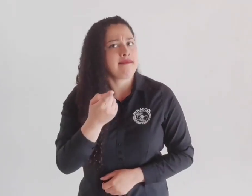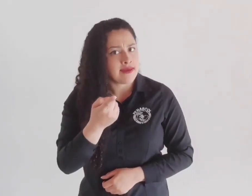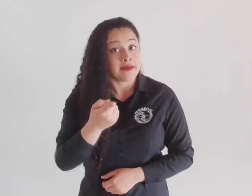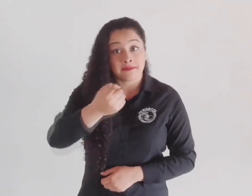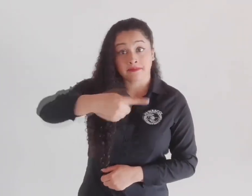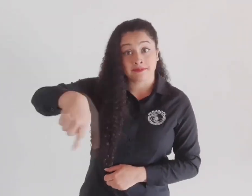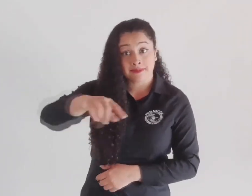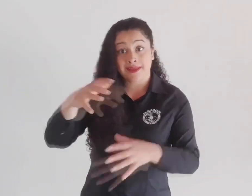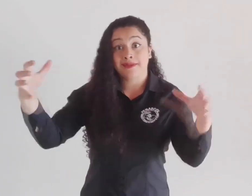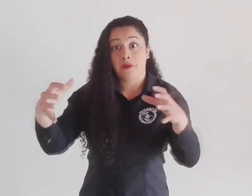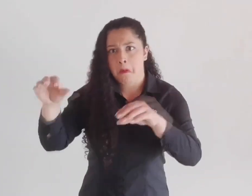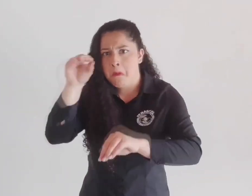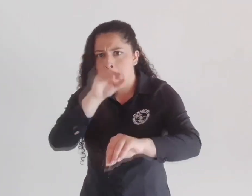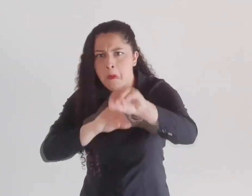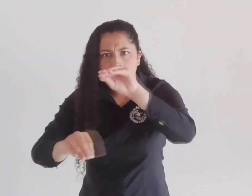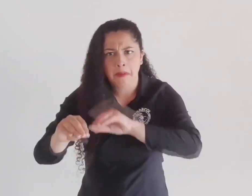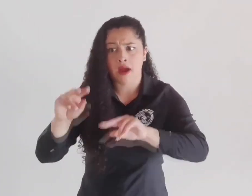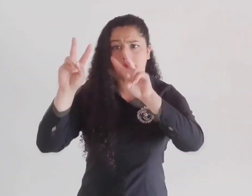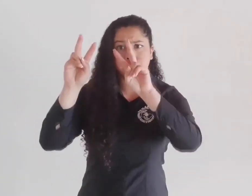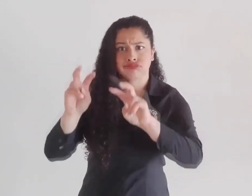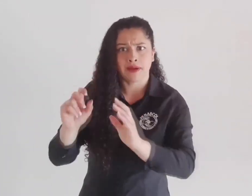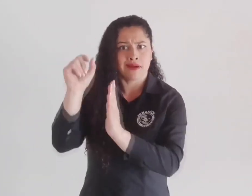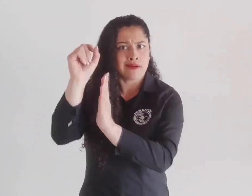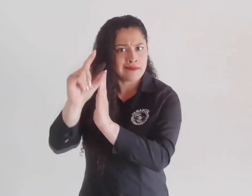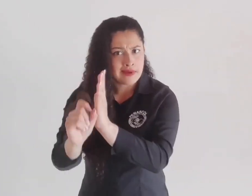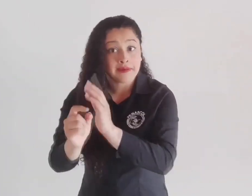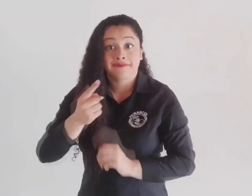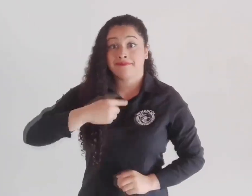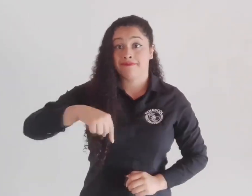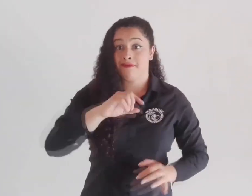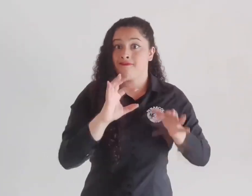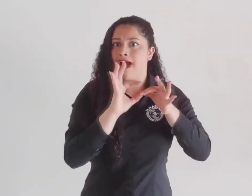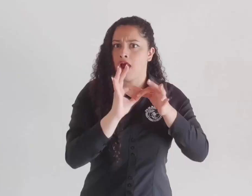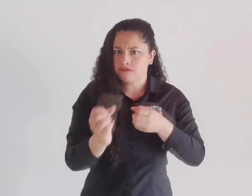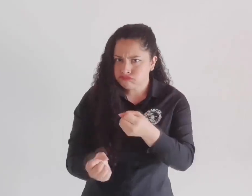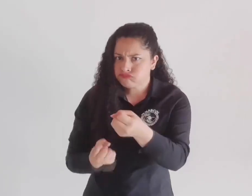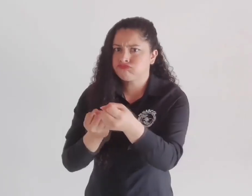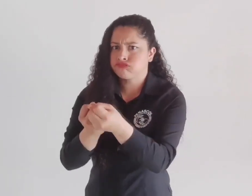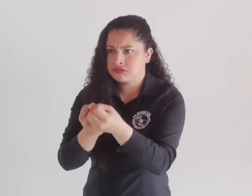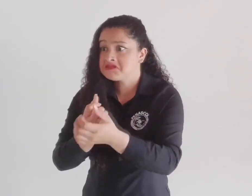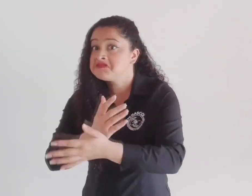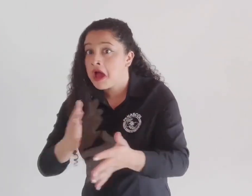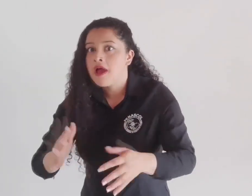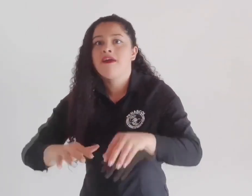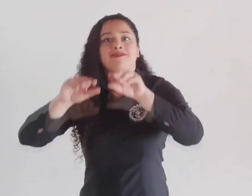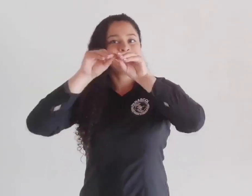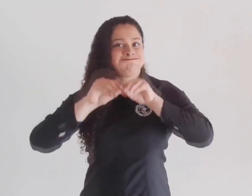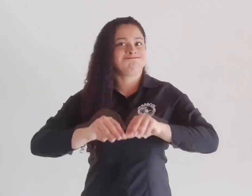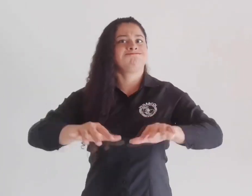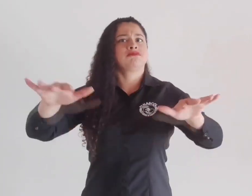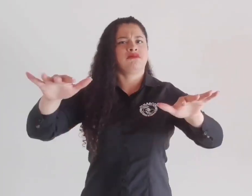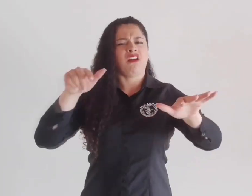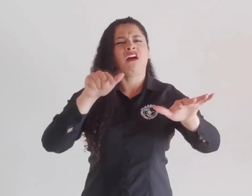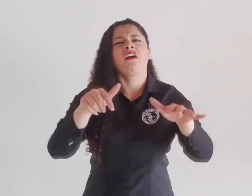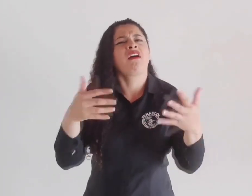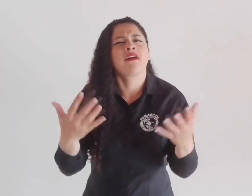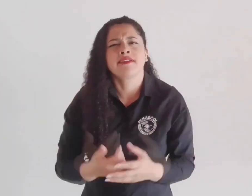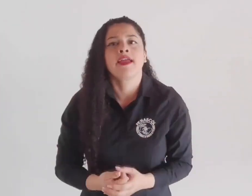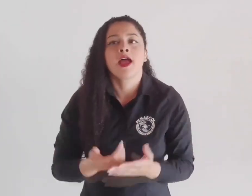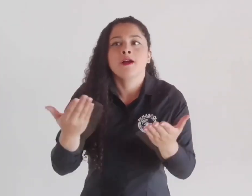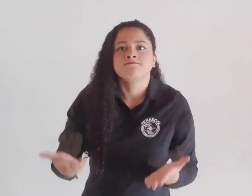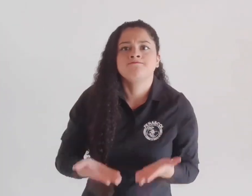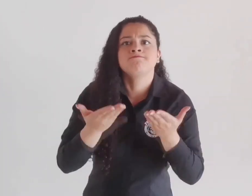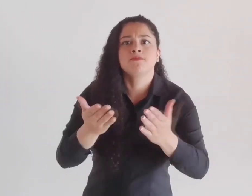equipo de investigación formuló las preguntas y temáticas dentro de la encuesta y FENASCOL apoyó este proceso. Esta encuesta ya